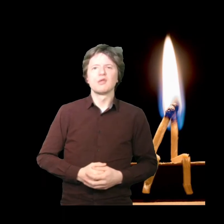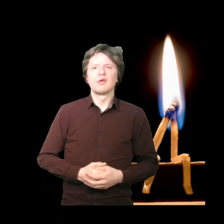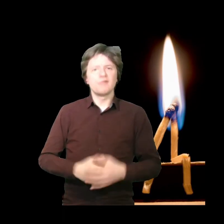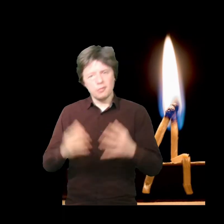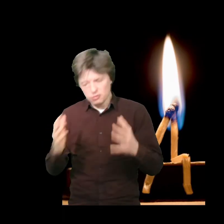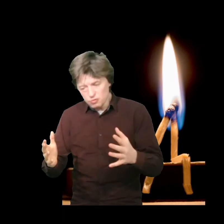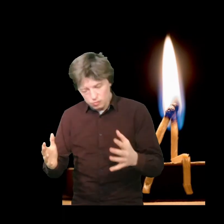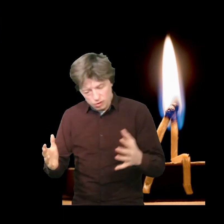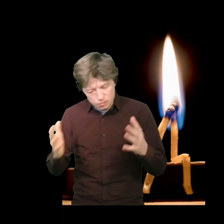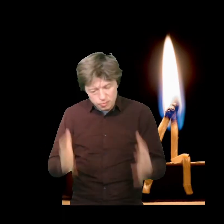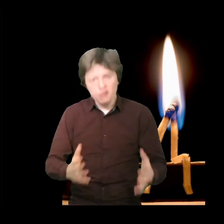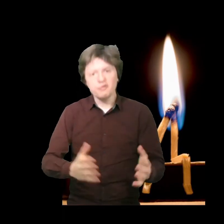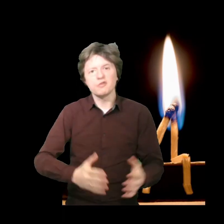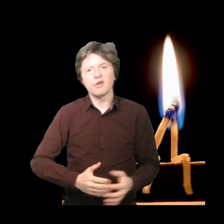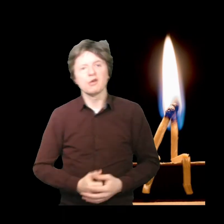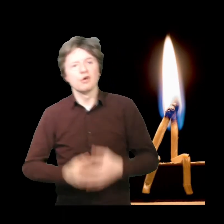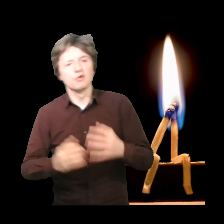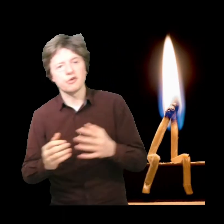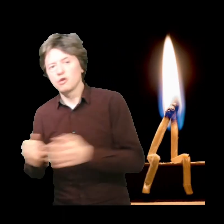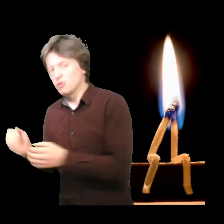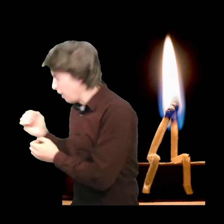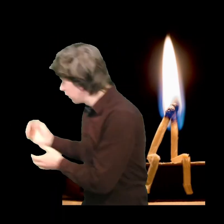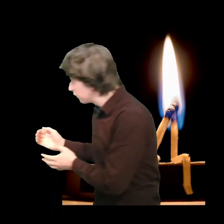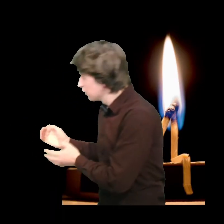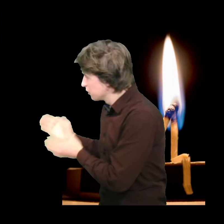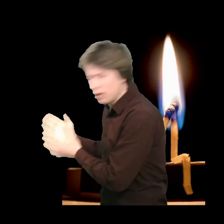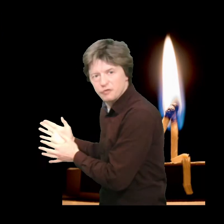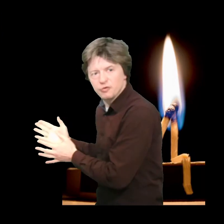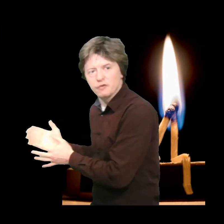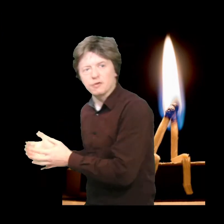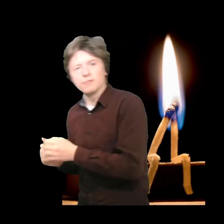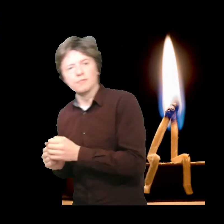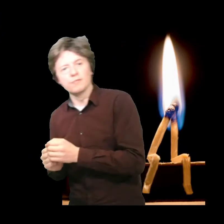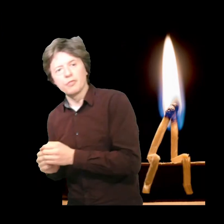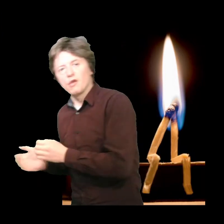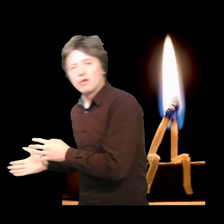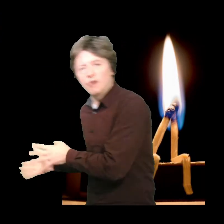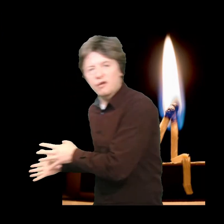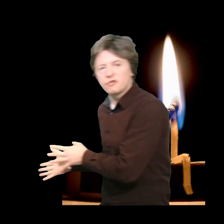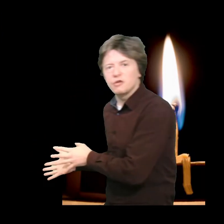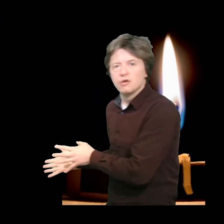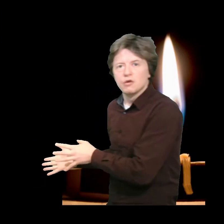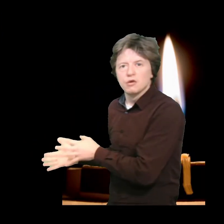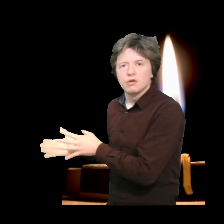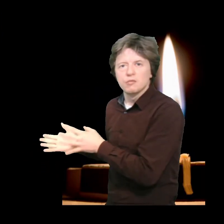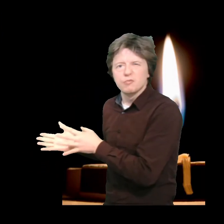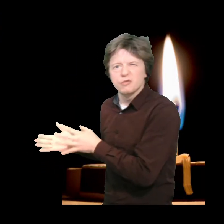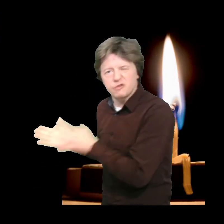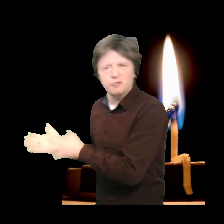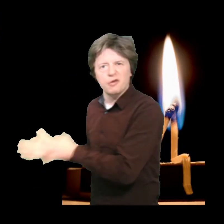En we hebben het nu in de preek van de week over Johannes de Influencer. Johannes die dicht bij